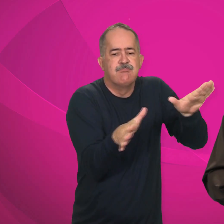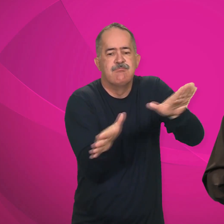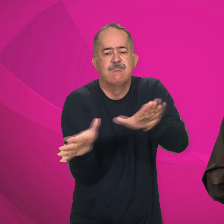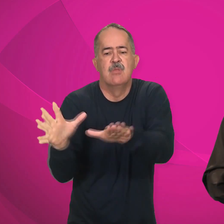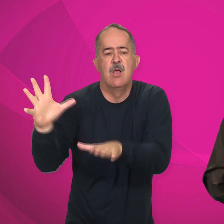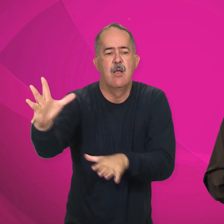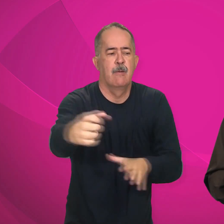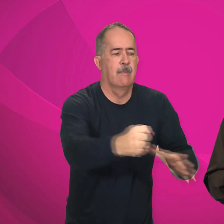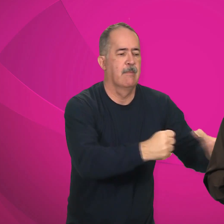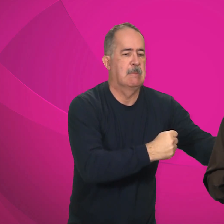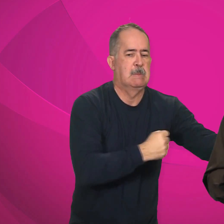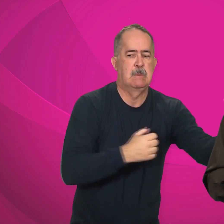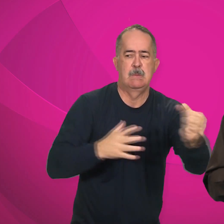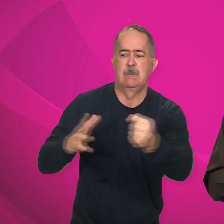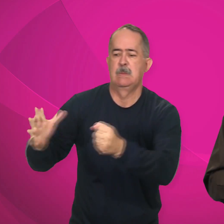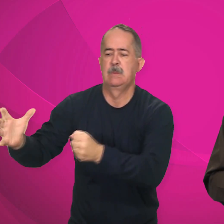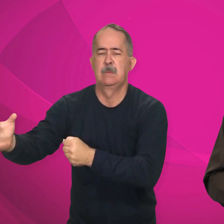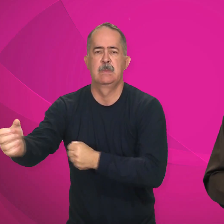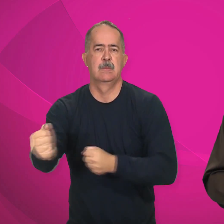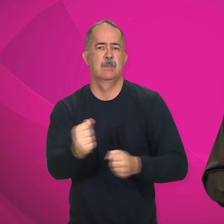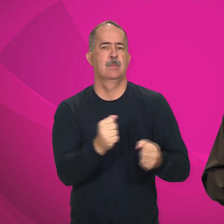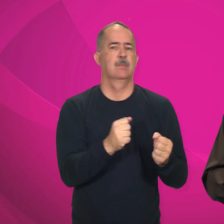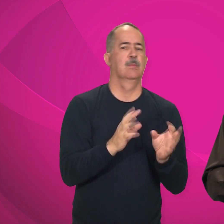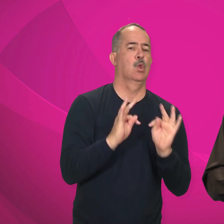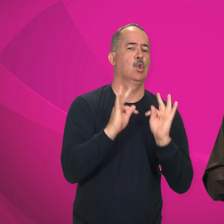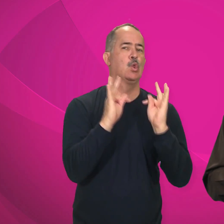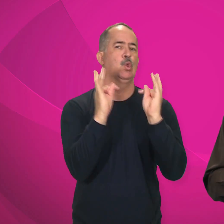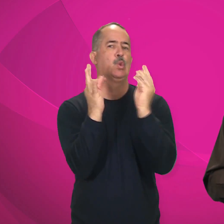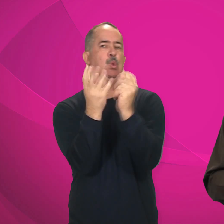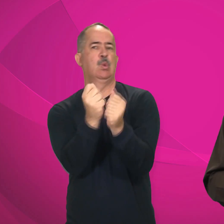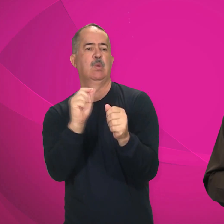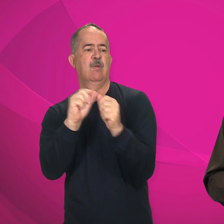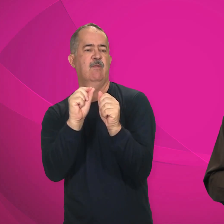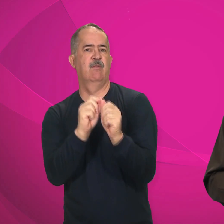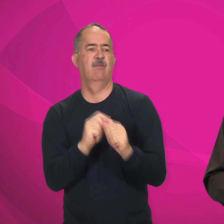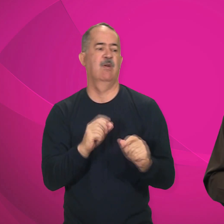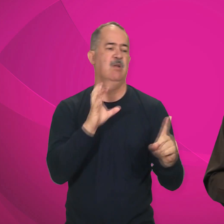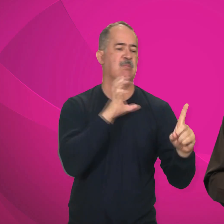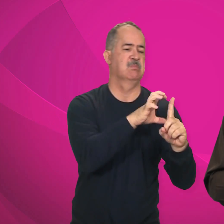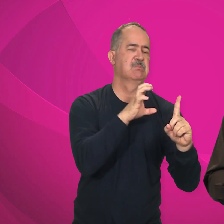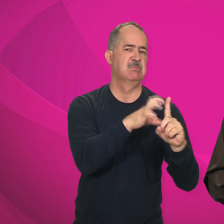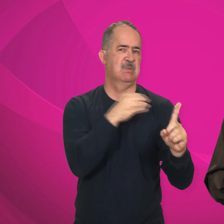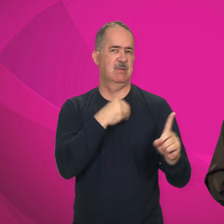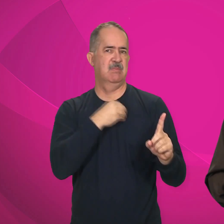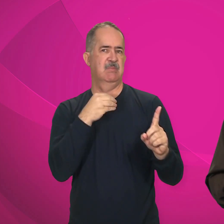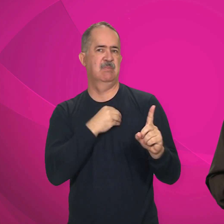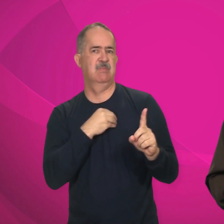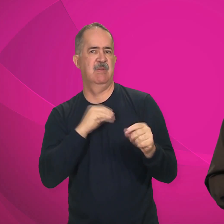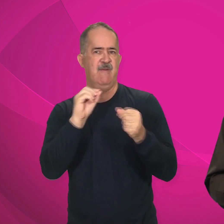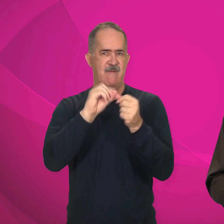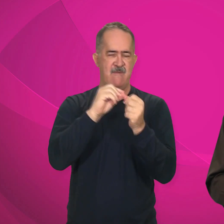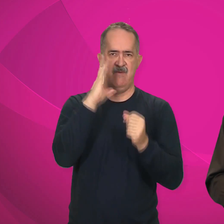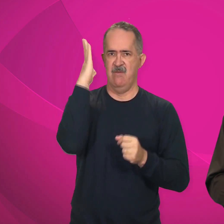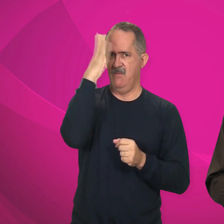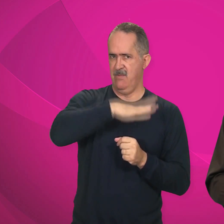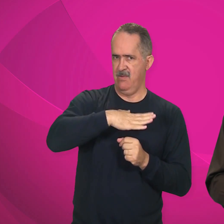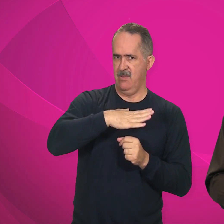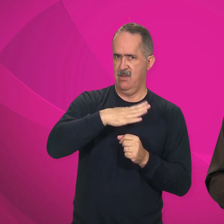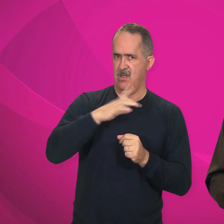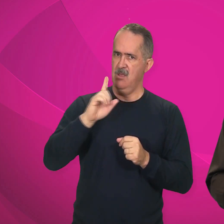eles retirarão do reino todos os que fazem outros pecar e os que praticam o